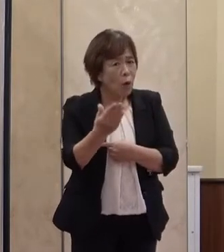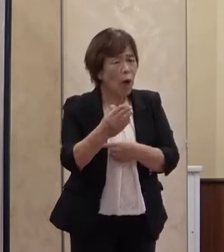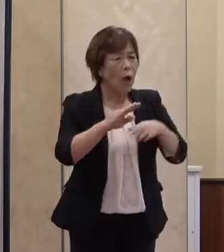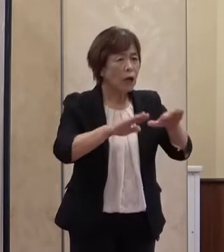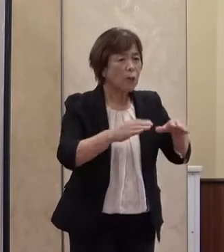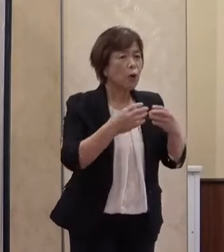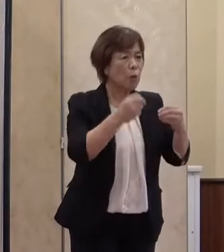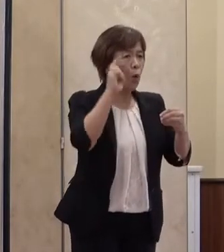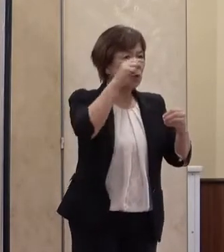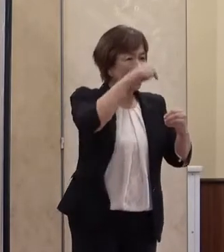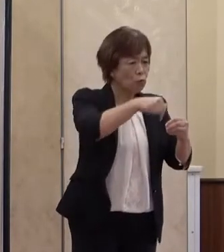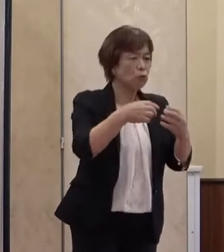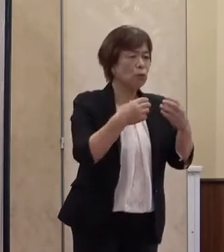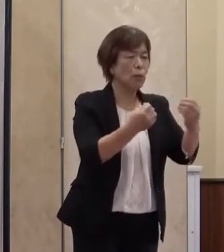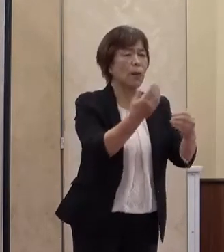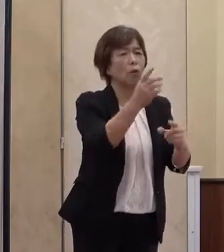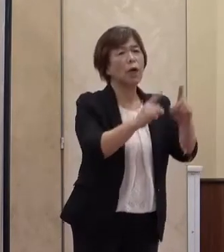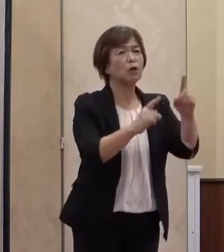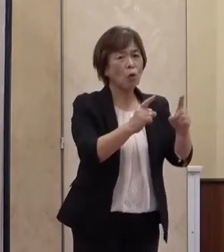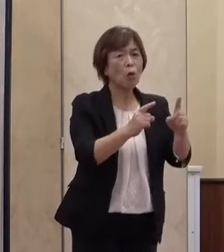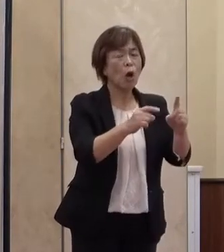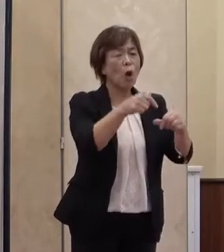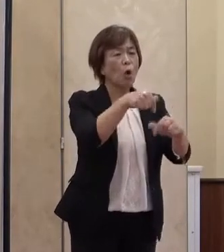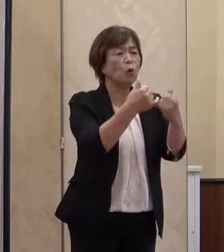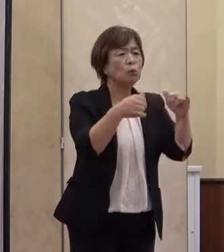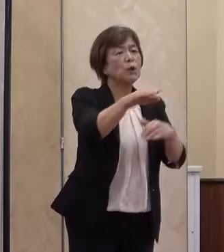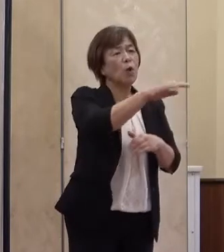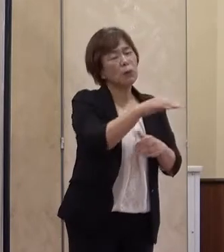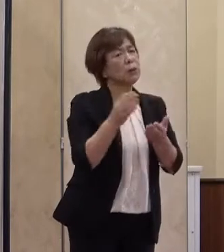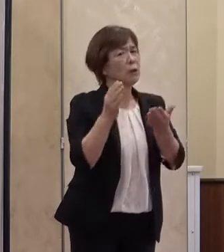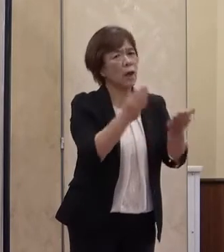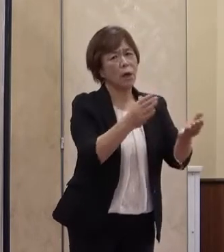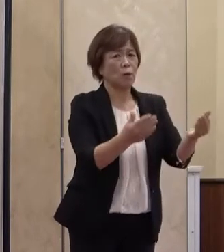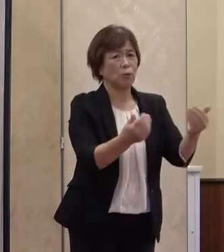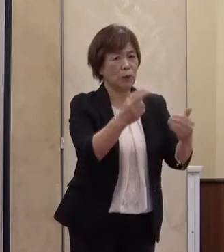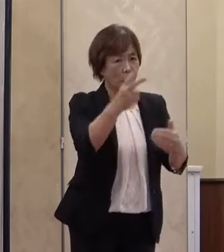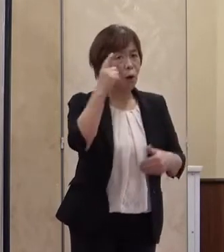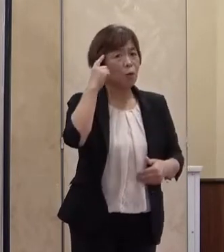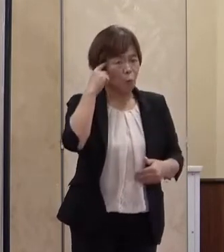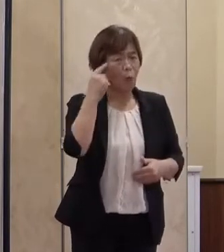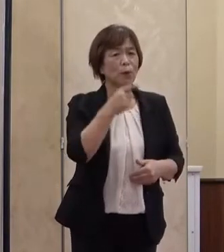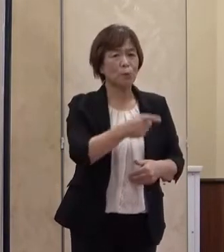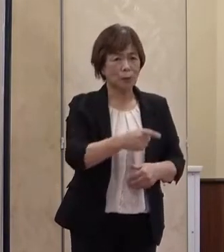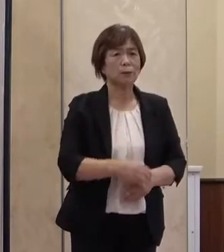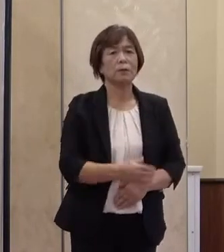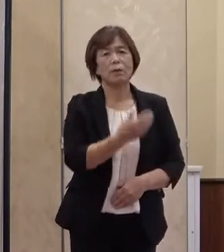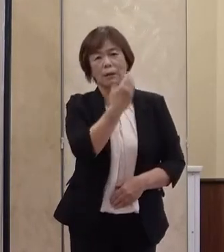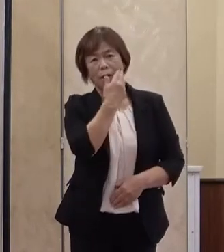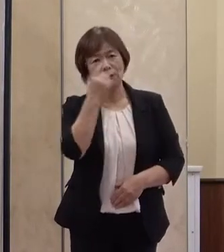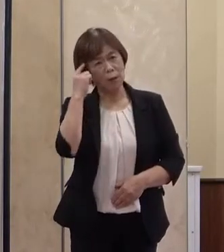件として法改正をお願いするということになると思います。で、